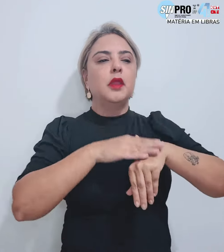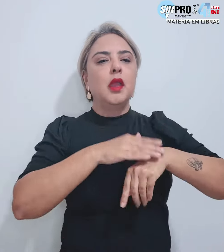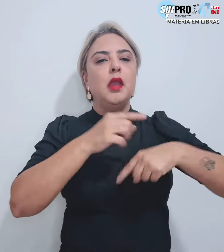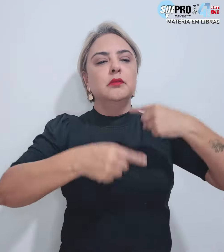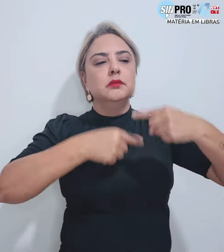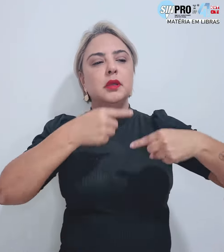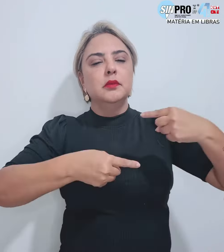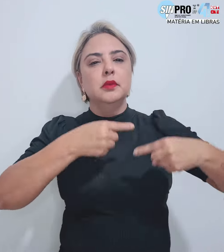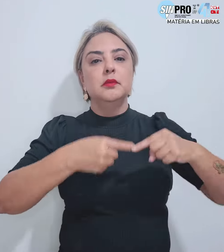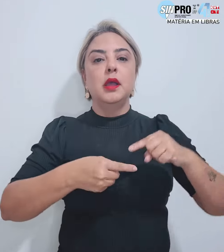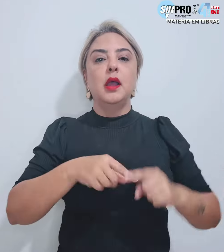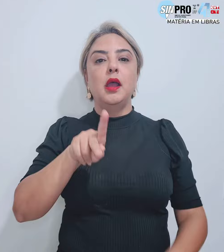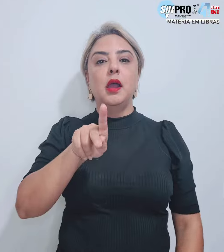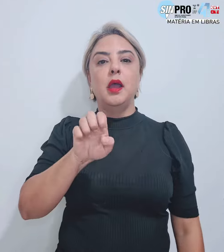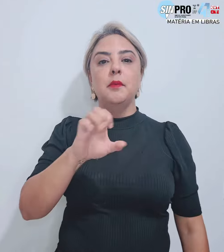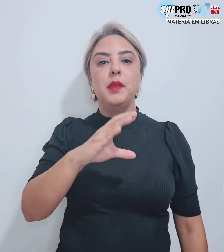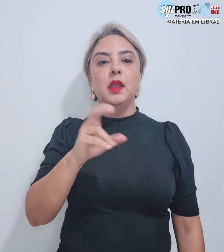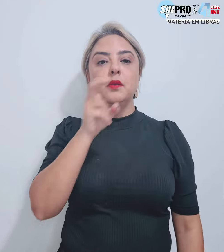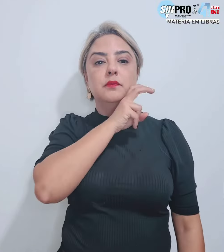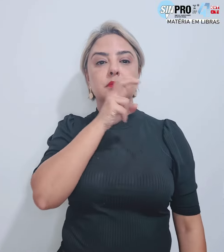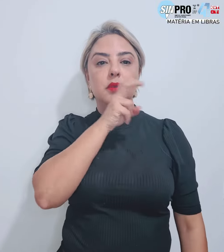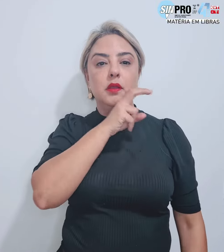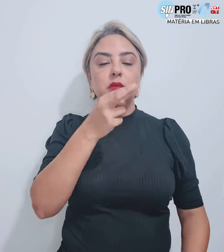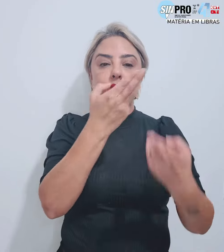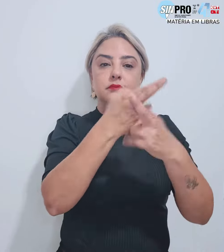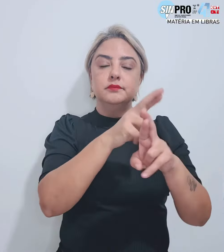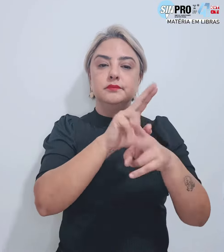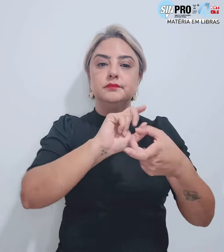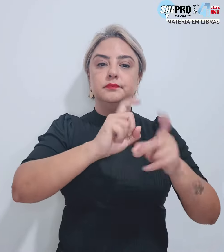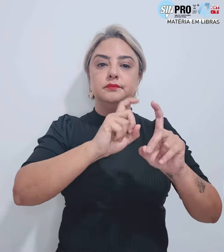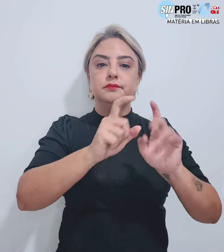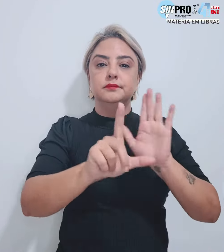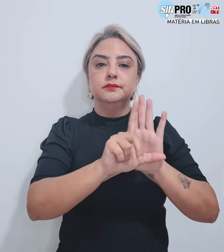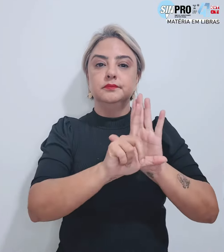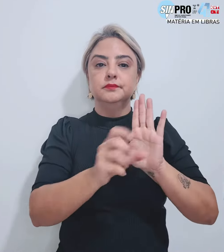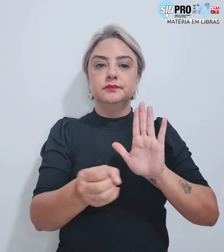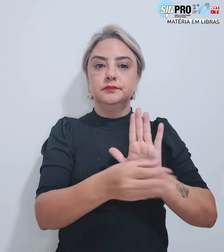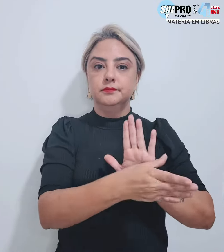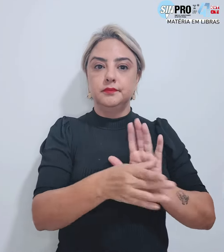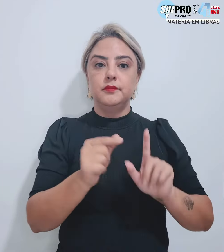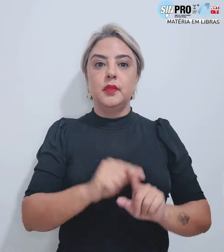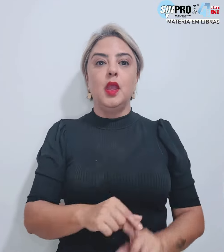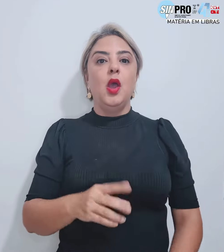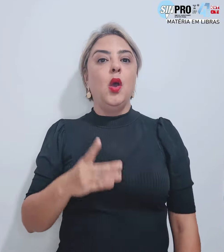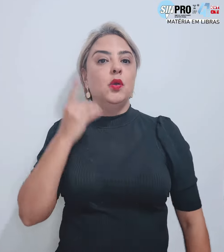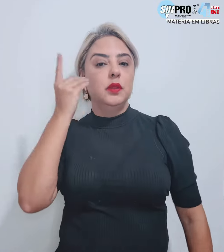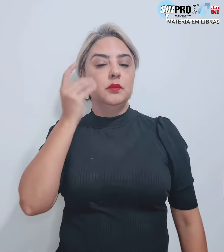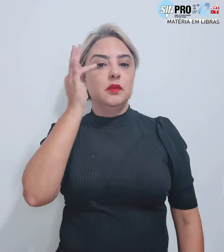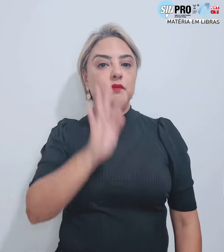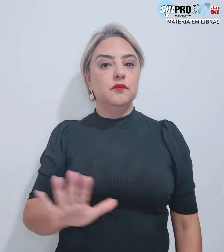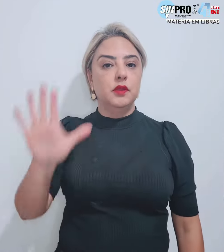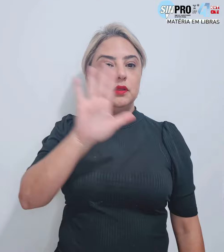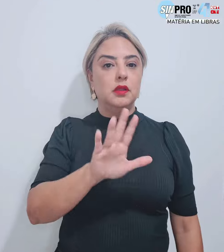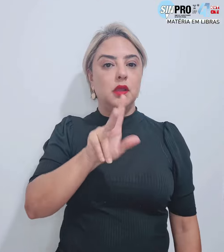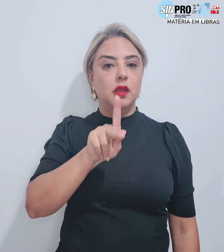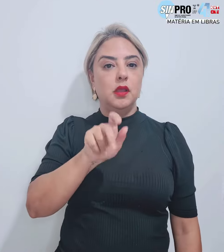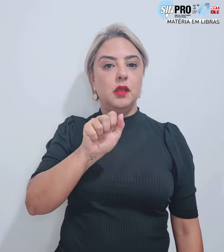a PEC emergencial e a reforma administrativa. O deputado federal Paulo Ramos,